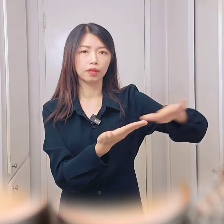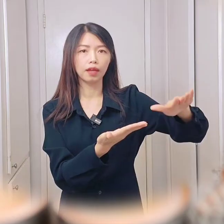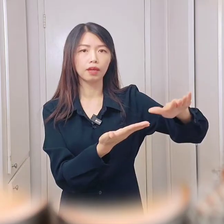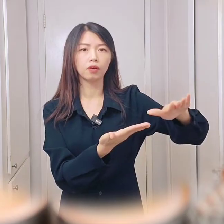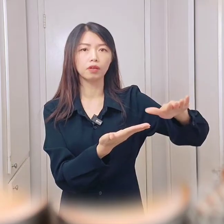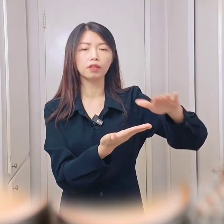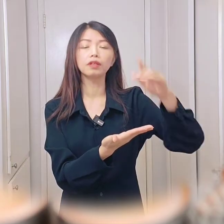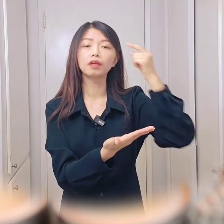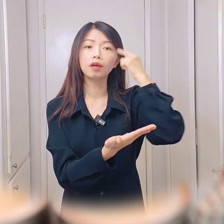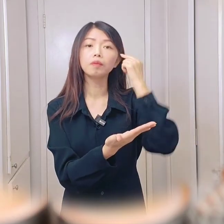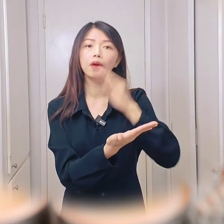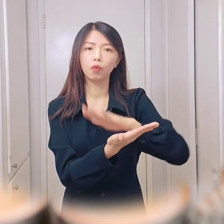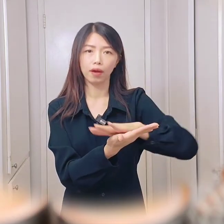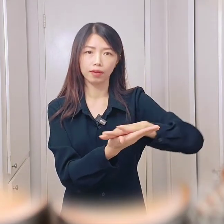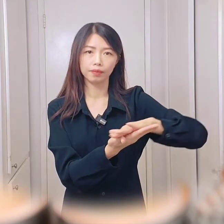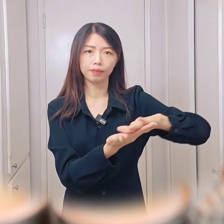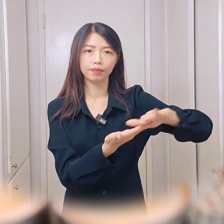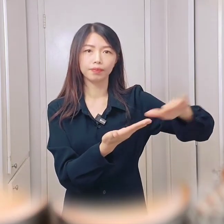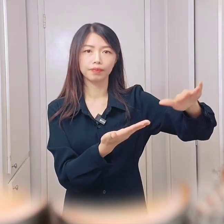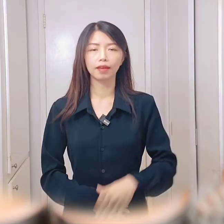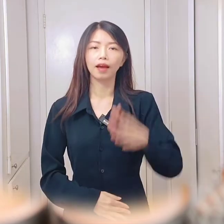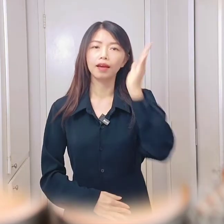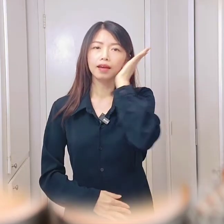뜻도 있는데 여기서는 평화.